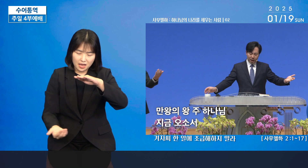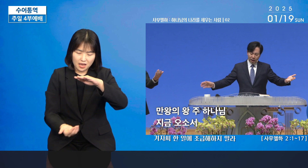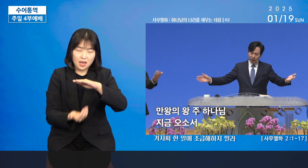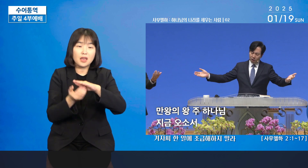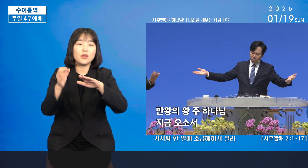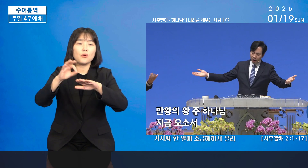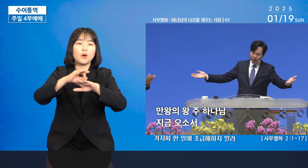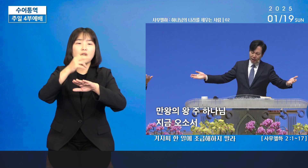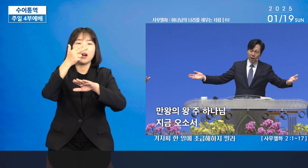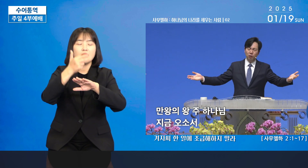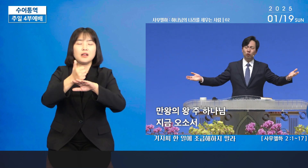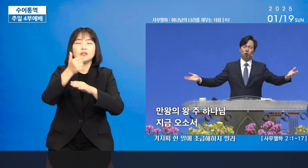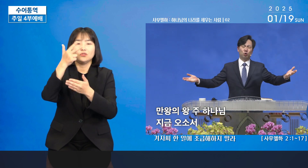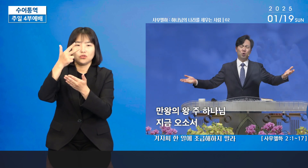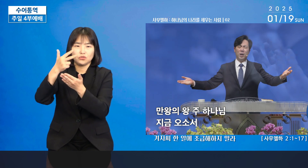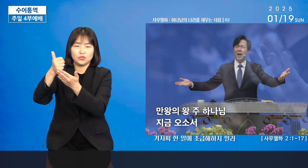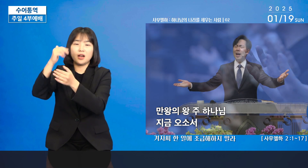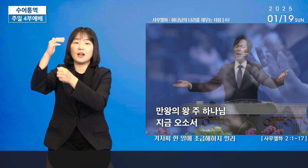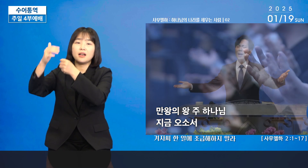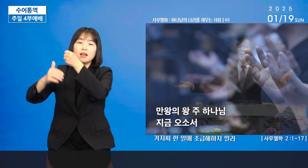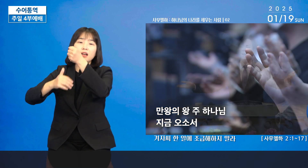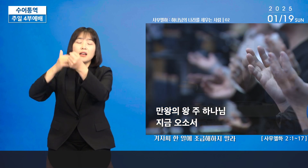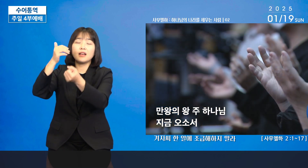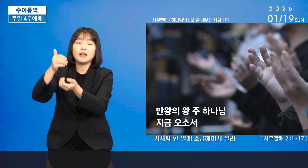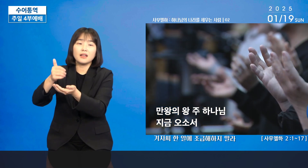만왕의 왕 주